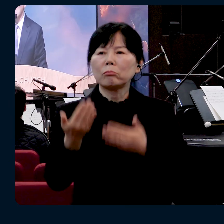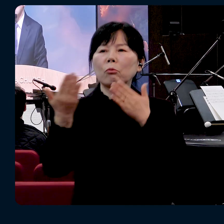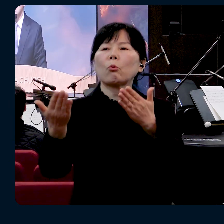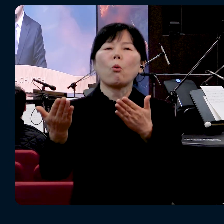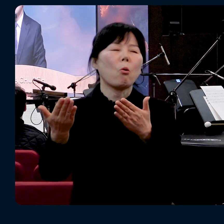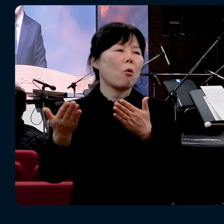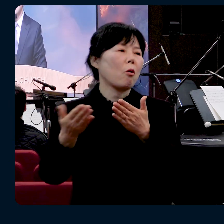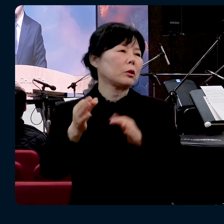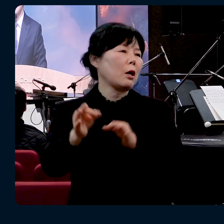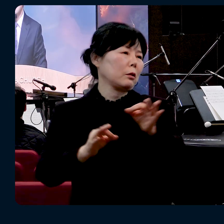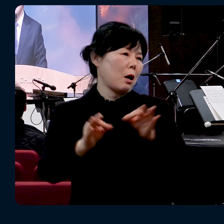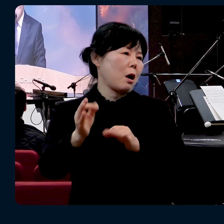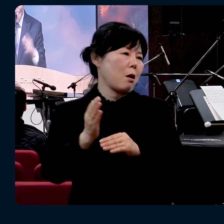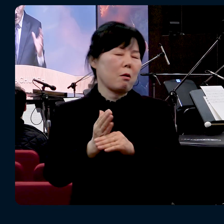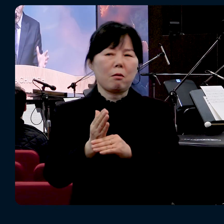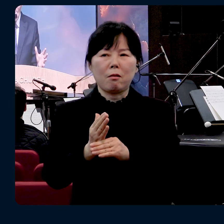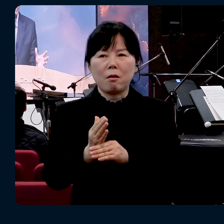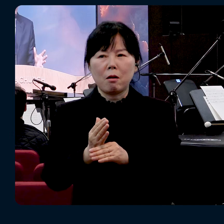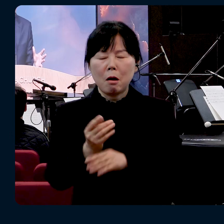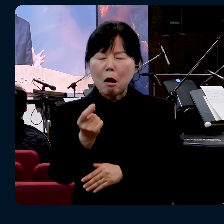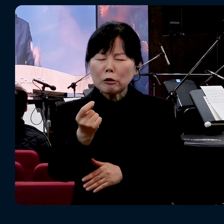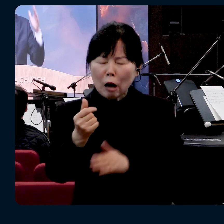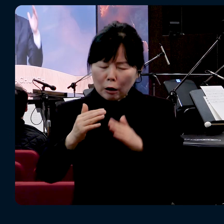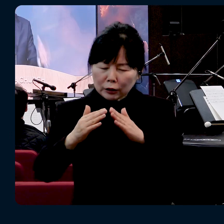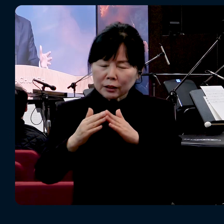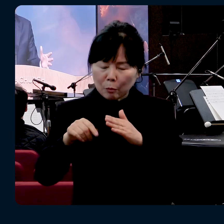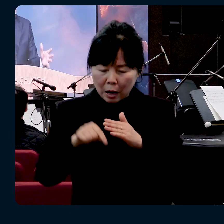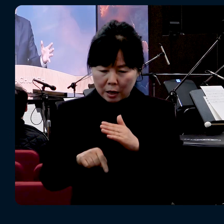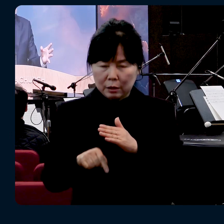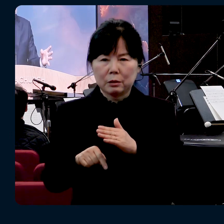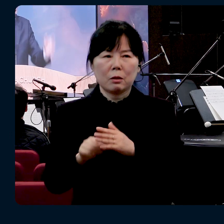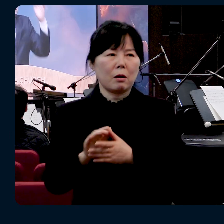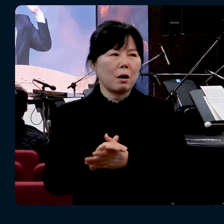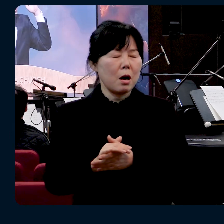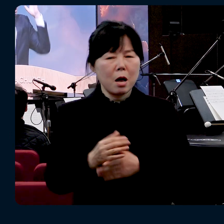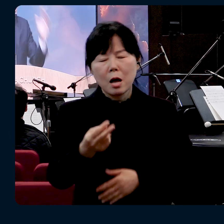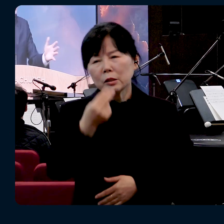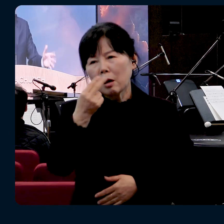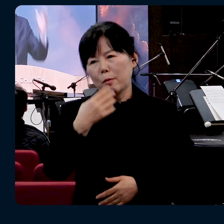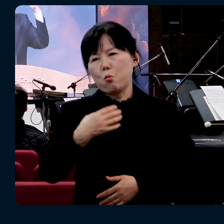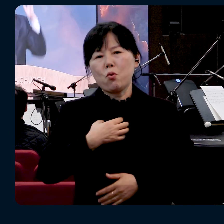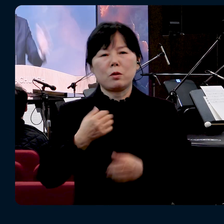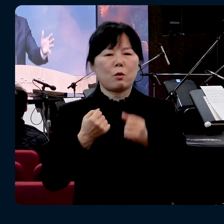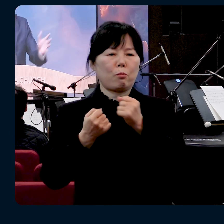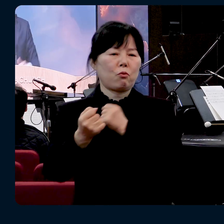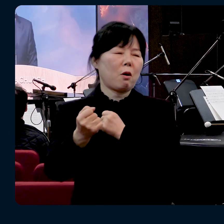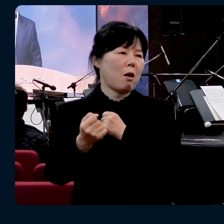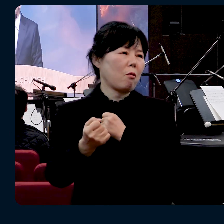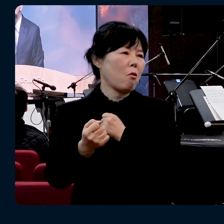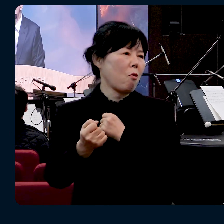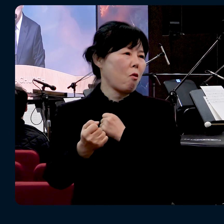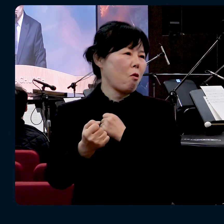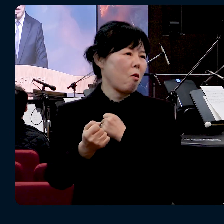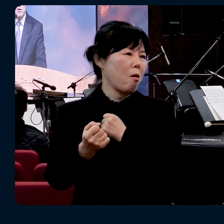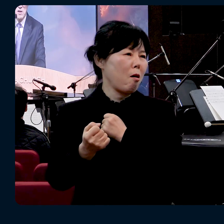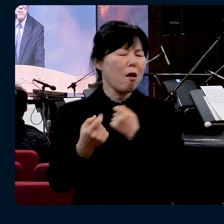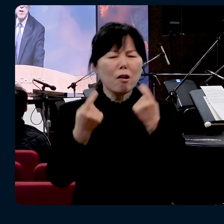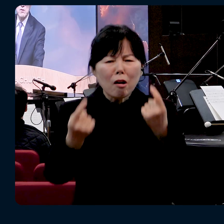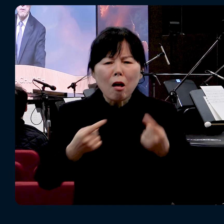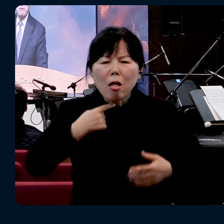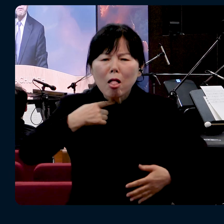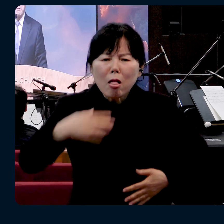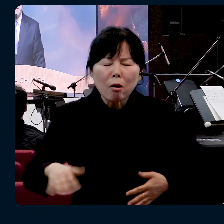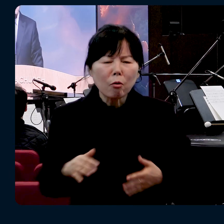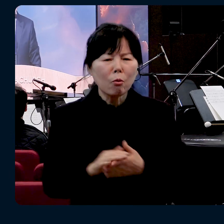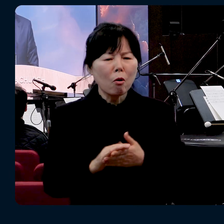목숨 걸고 하는 거예요. 목숨 걸고. 그 조그만 데서 목숨 걸고 한 번도 떠나지 않고 그 자리에서